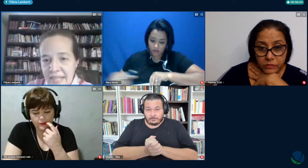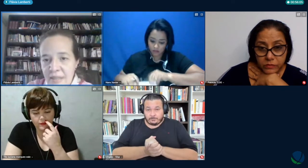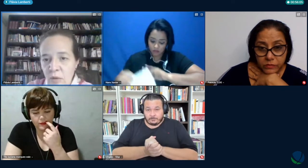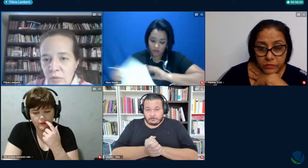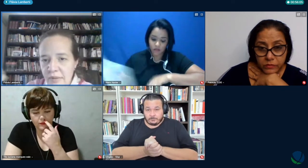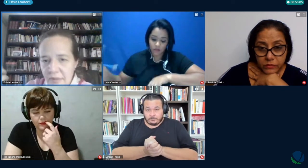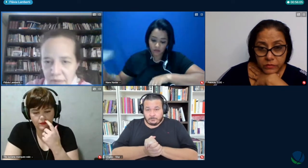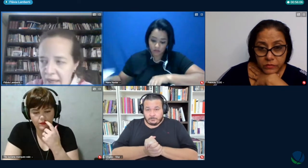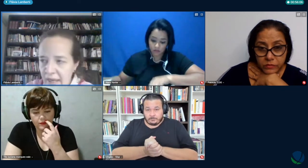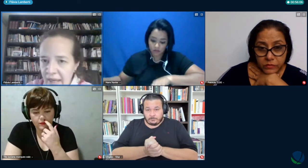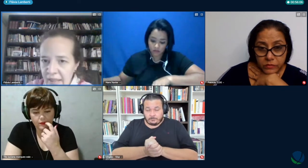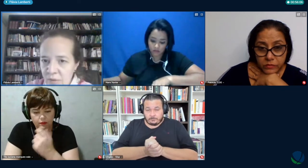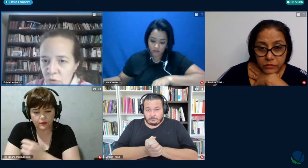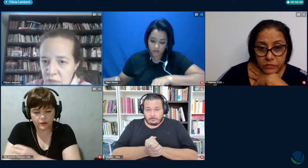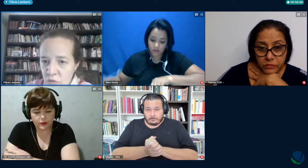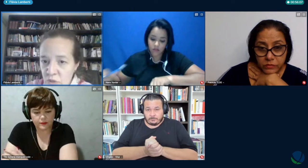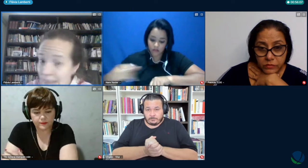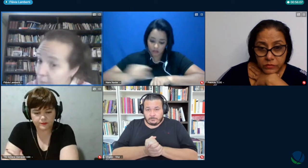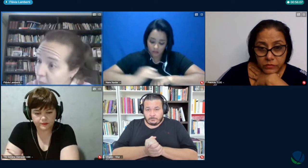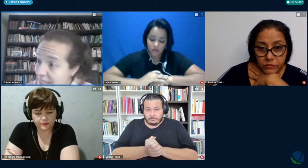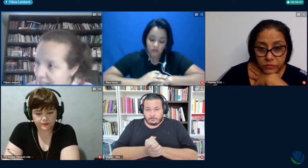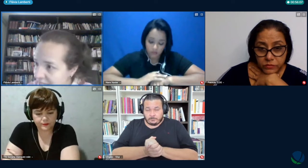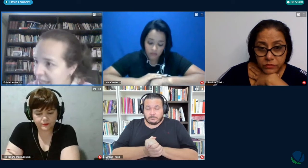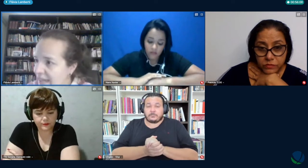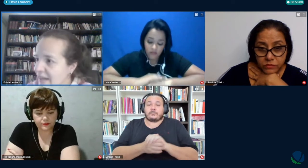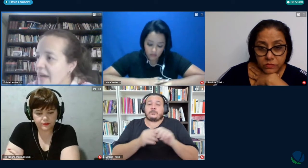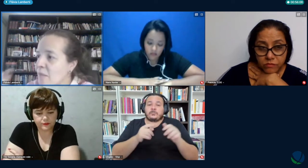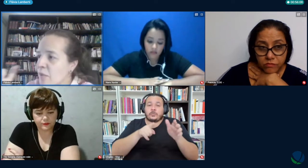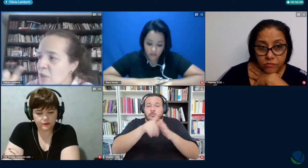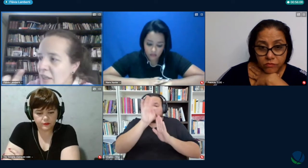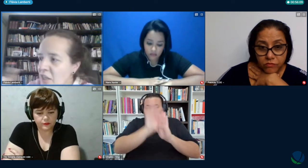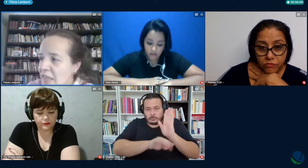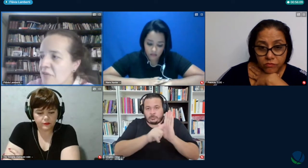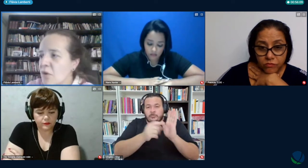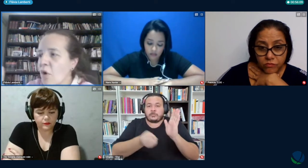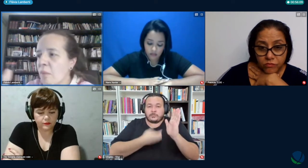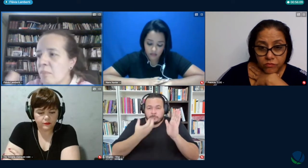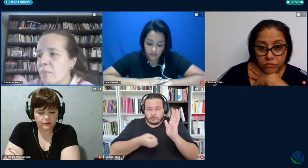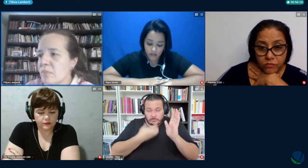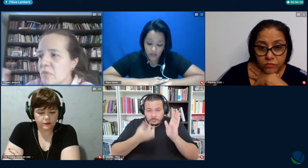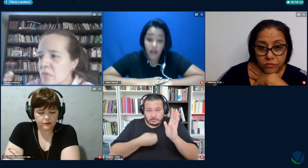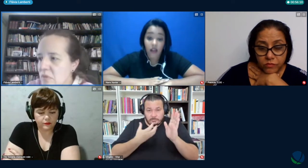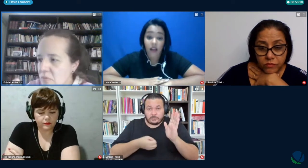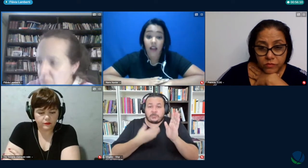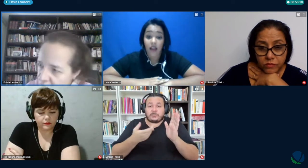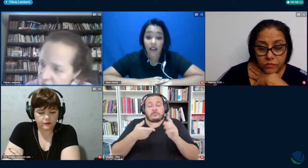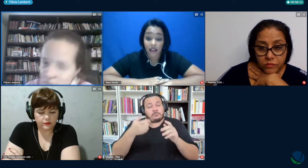da questão do texto da poesia. Por isso que eu achei que ficou